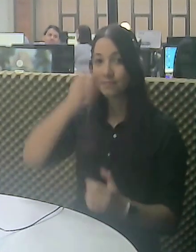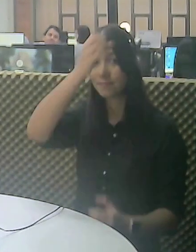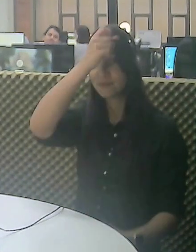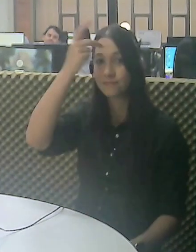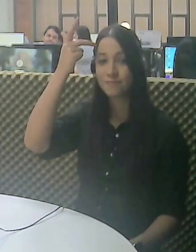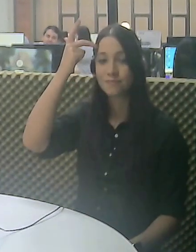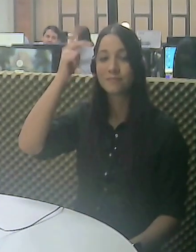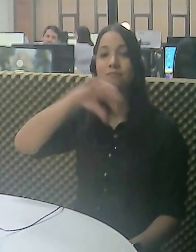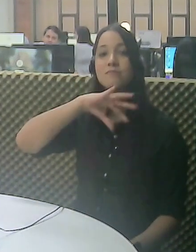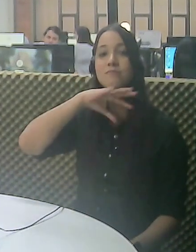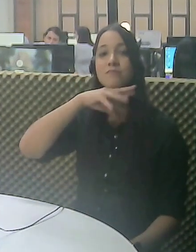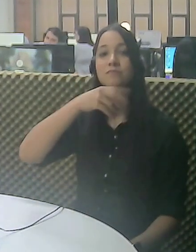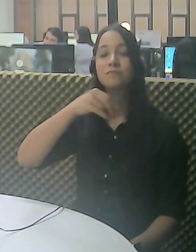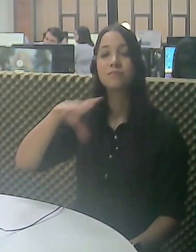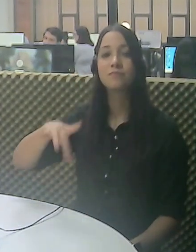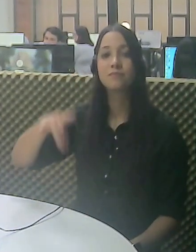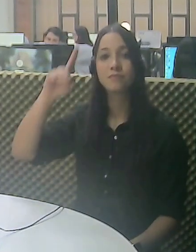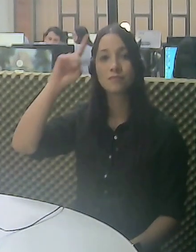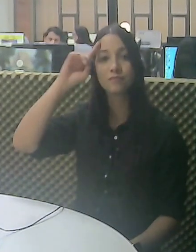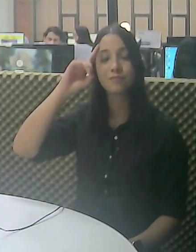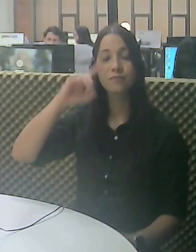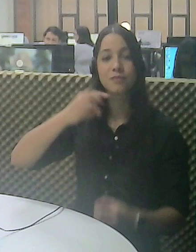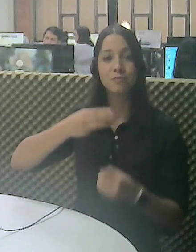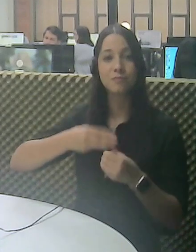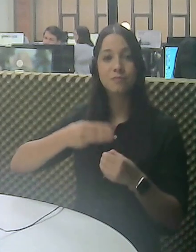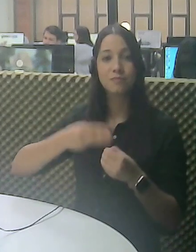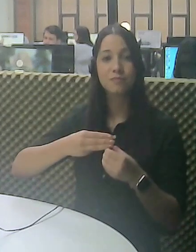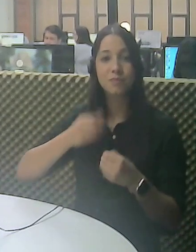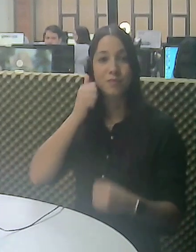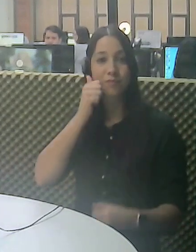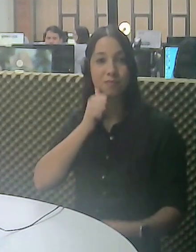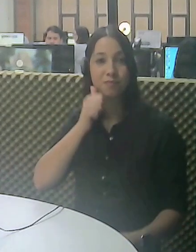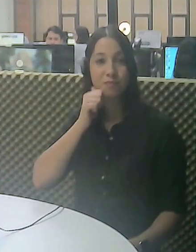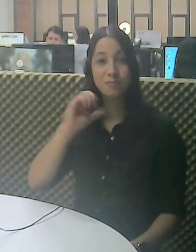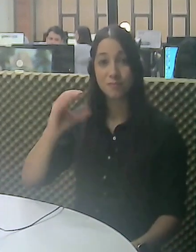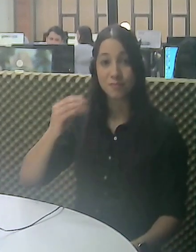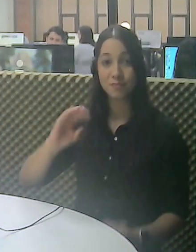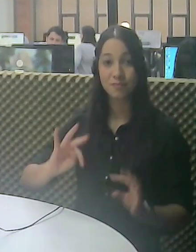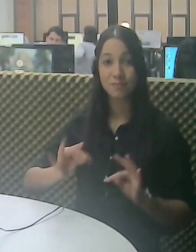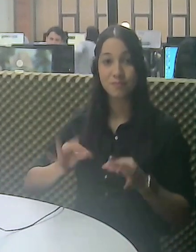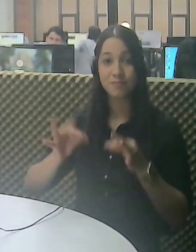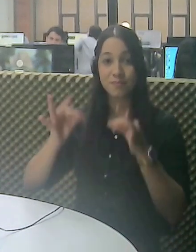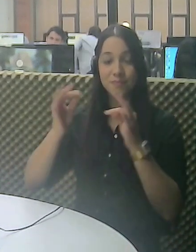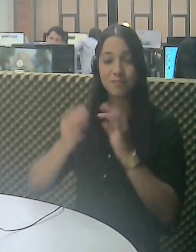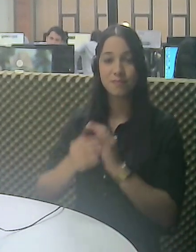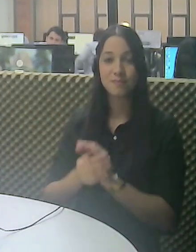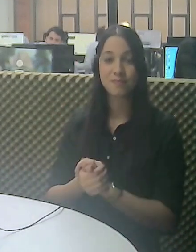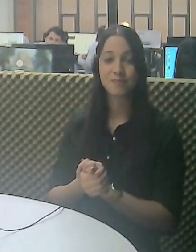Prefeito Odelmo Leão institui o Dia Municipal das Mulheres e Meninas em Ciência e Tecnologia.